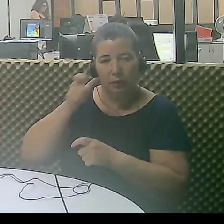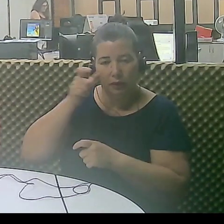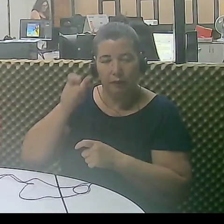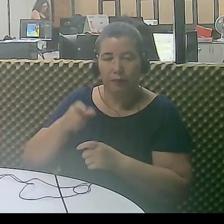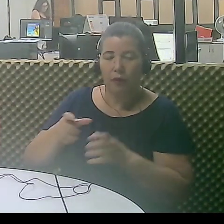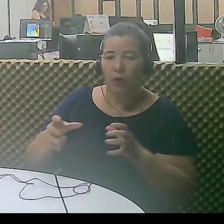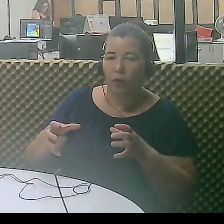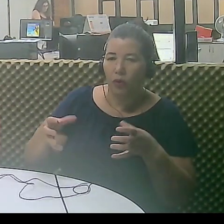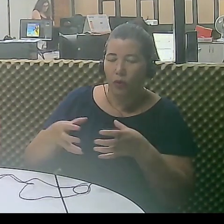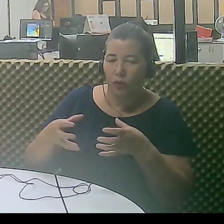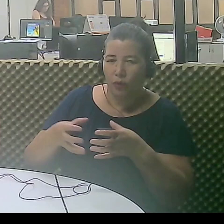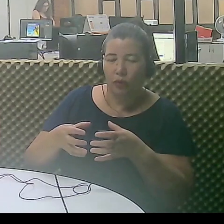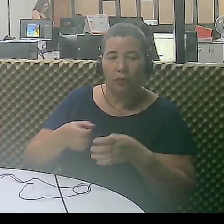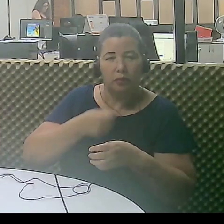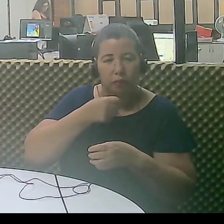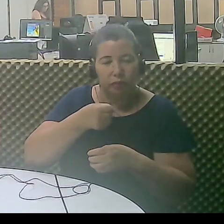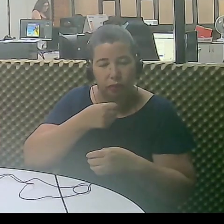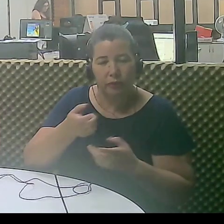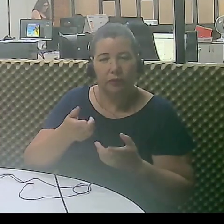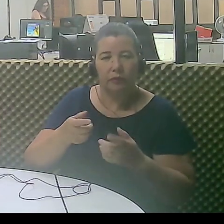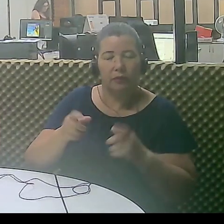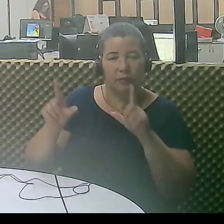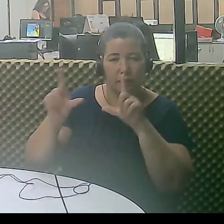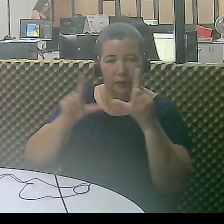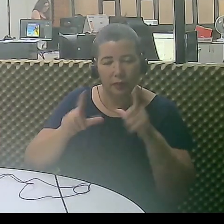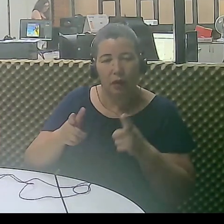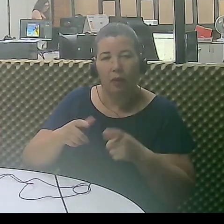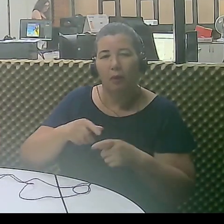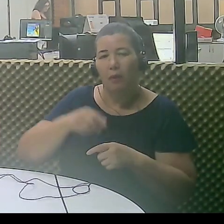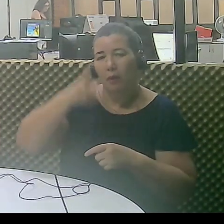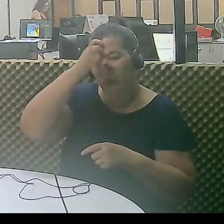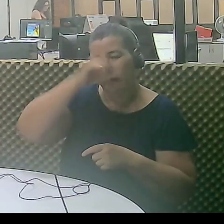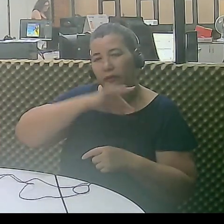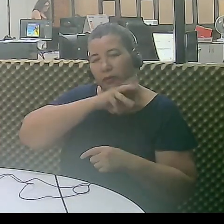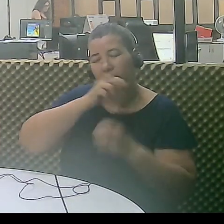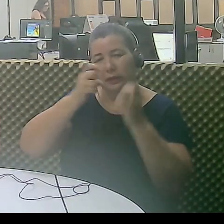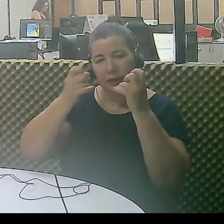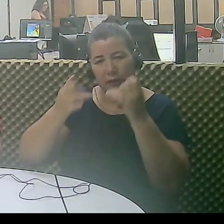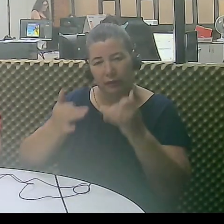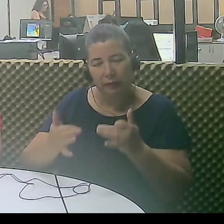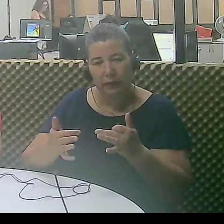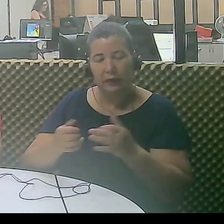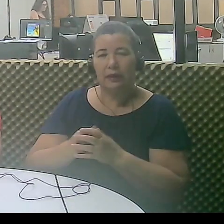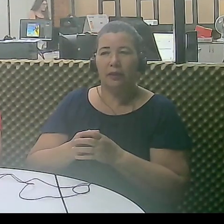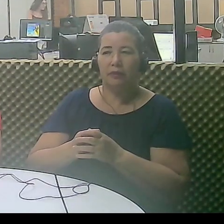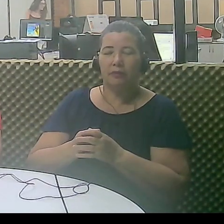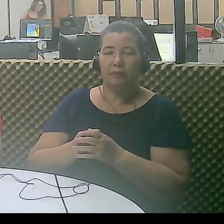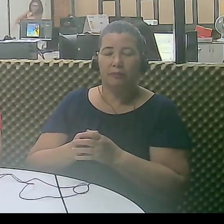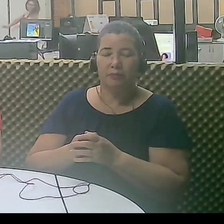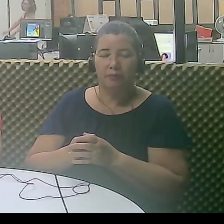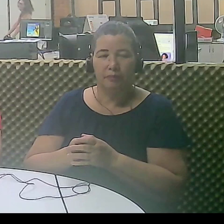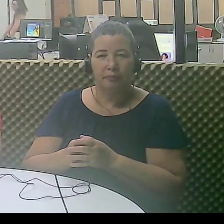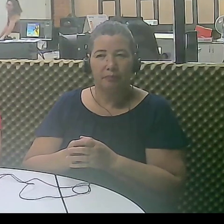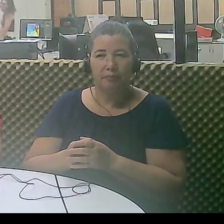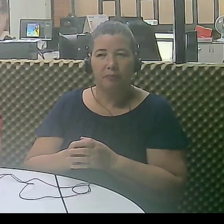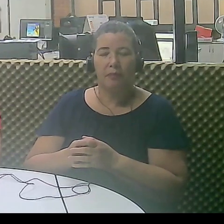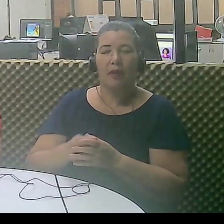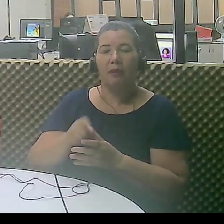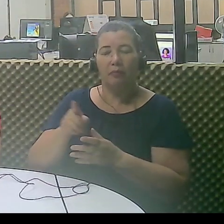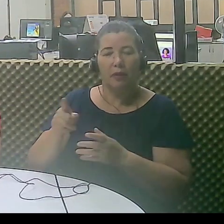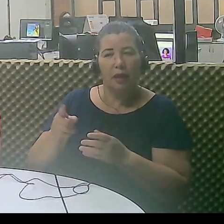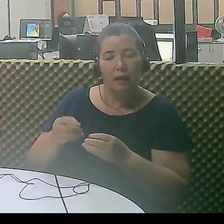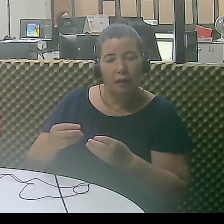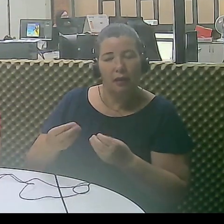o prefeito Odelmo Leão explicou mais sobre a importância do programa. Vamos ouvir. O projeto foi idealizado para